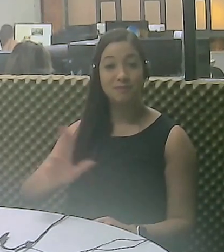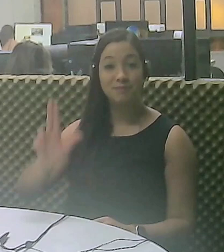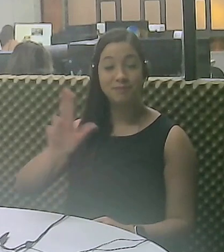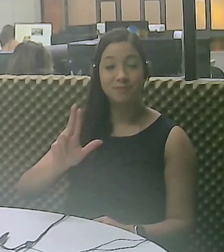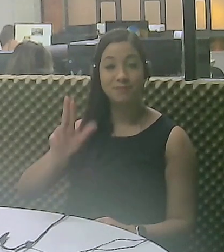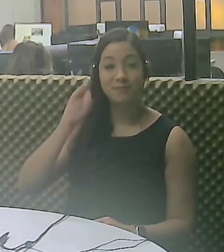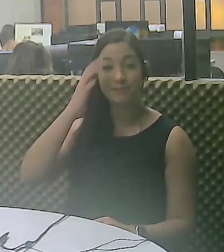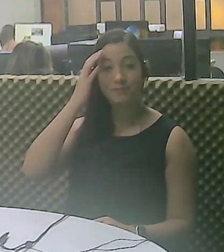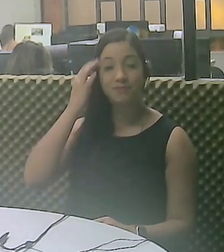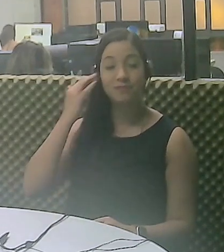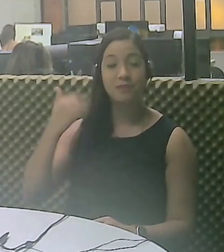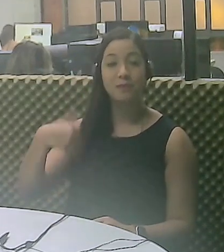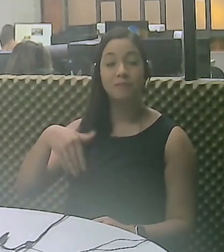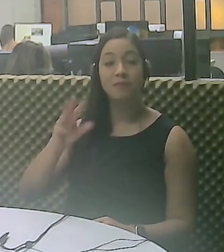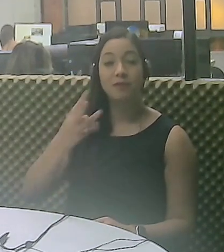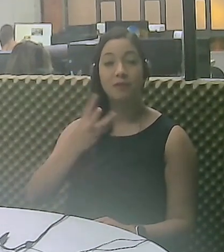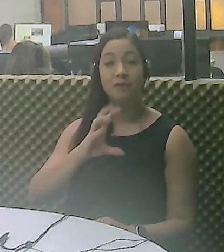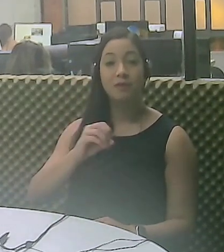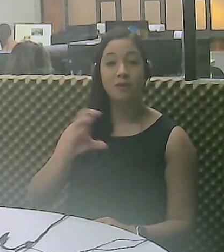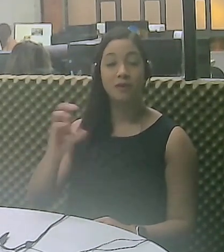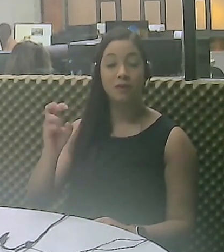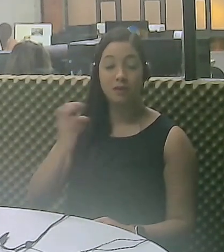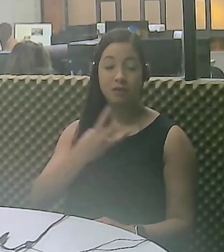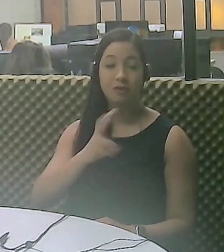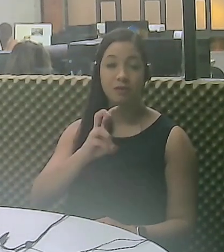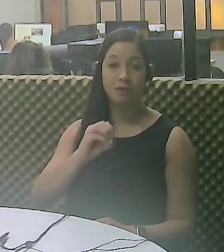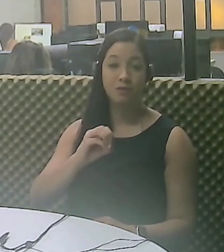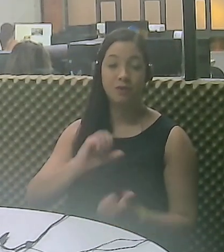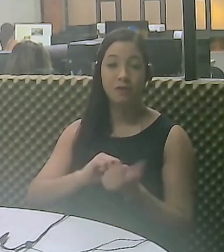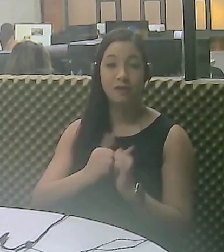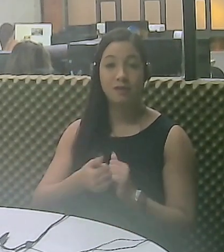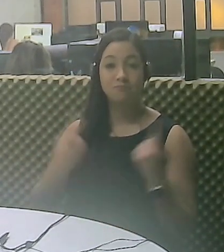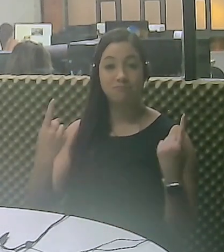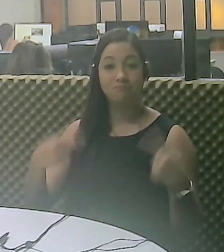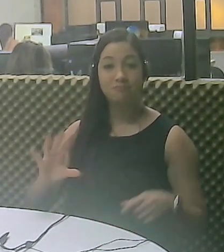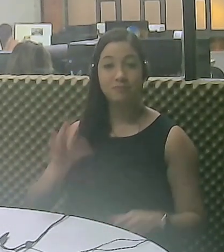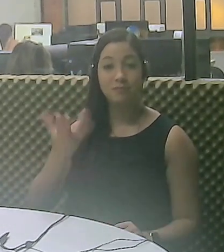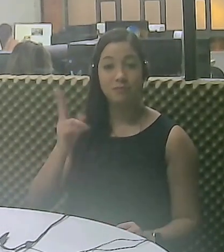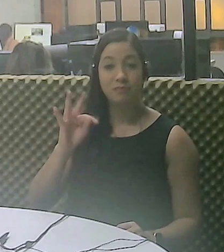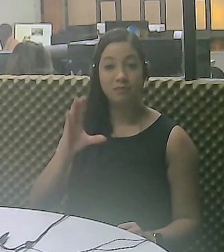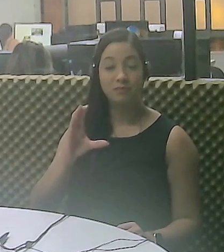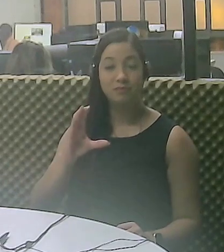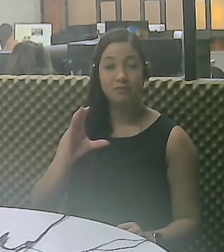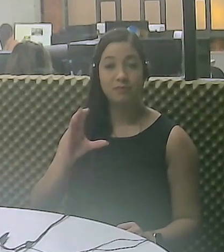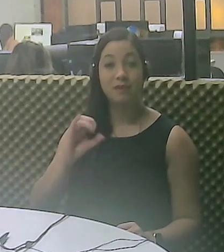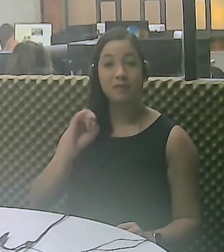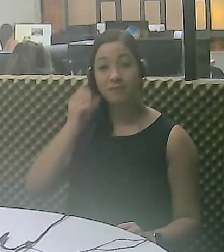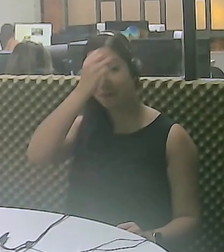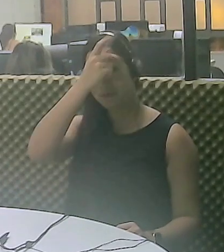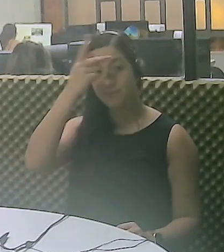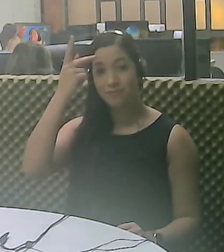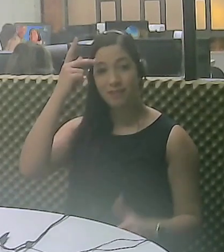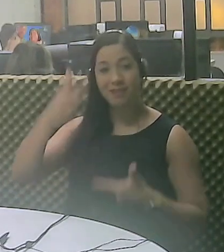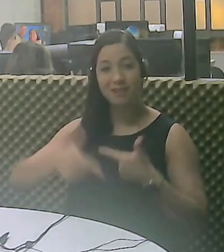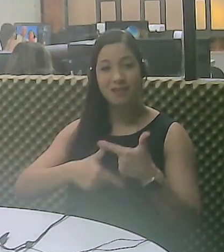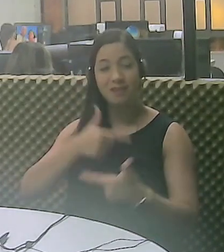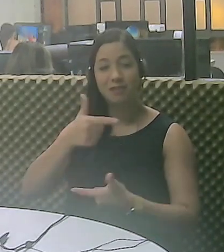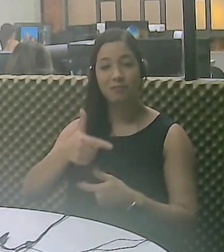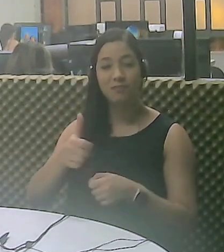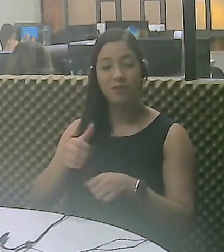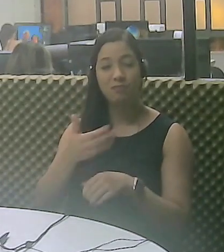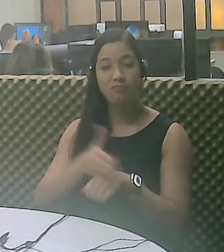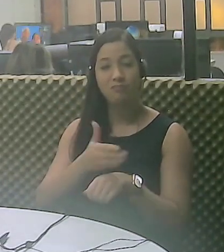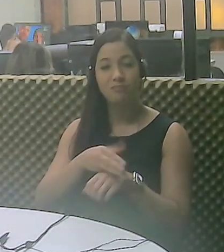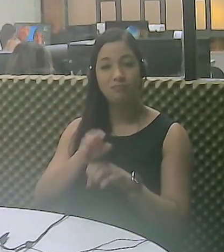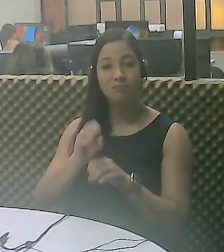Uberlândia. E foram mais de 350 atletas na disputa que ocorreu no TC. E a prefeitura trabalha na formação esportiva